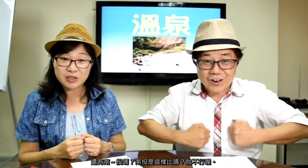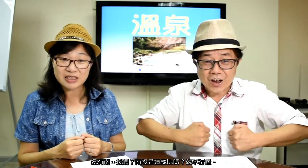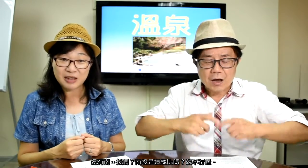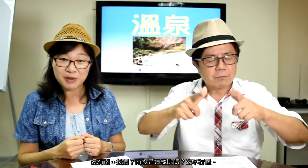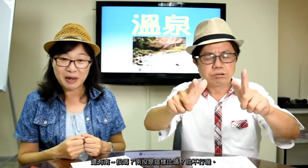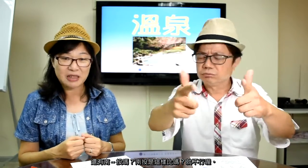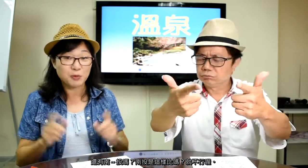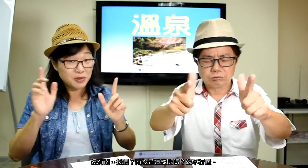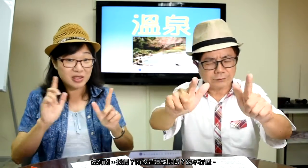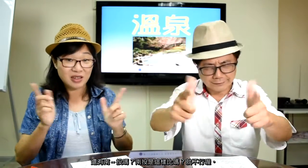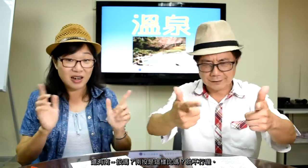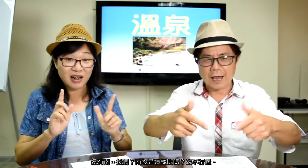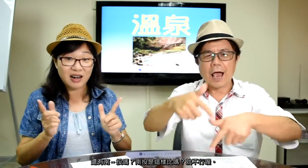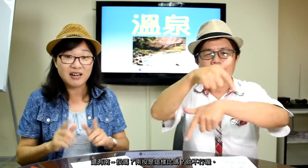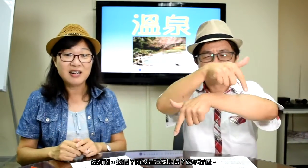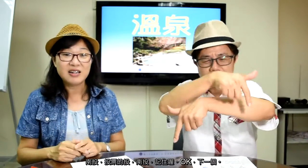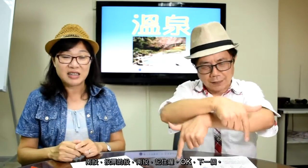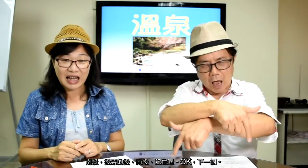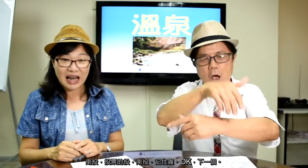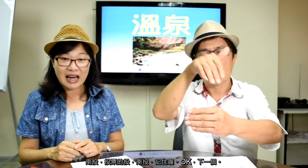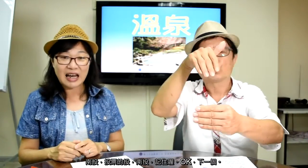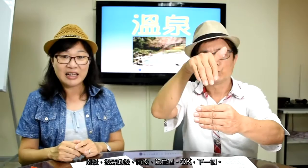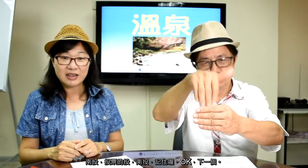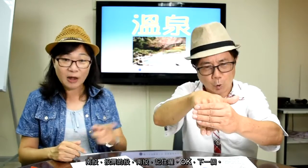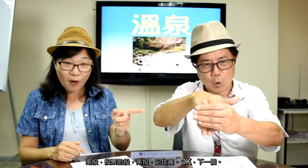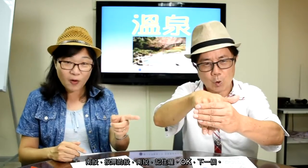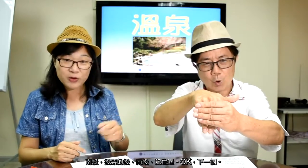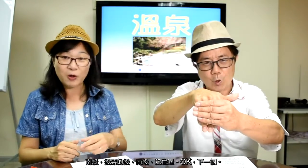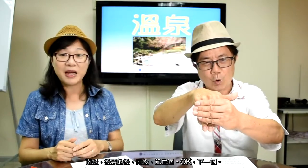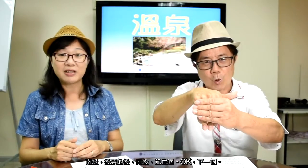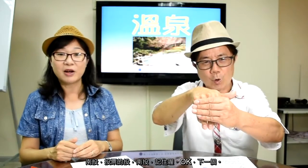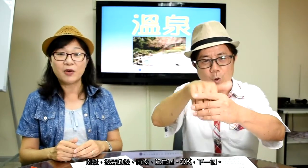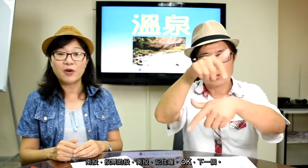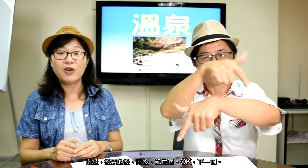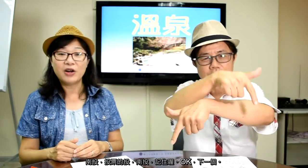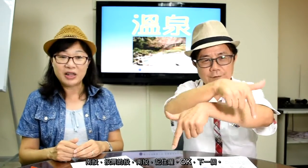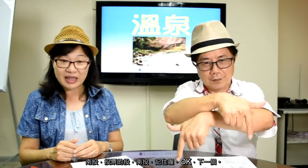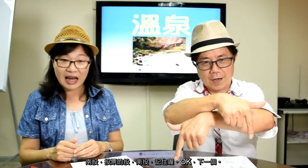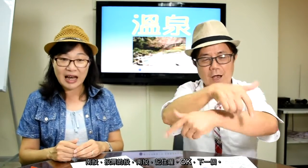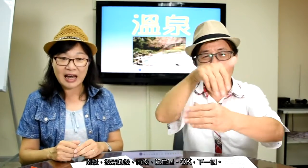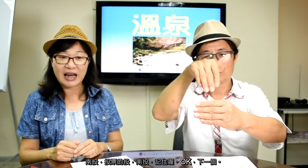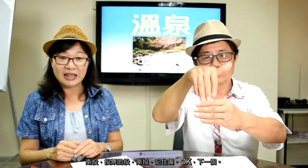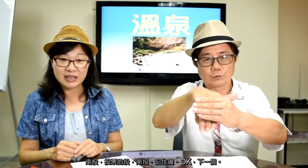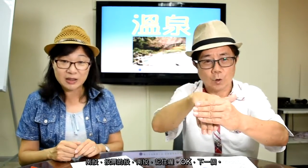是这样比吗？就不行咯。南投，投票的投，南